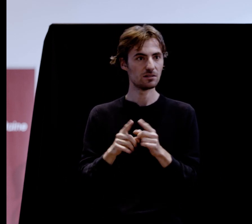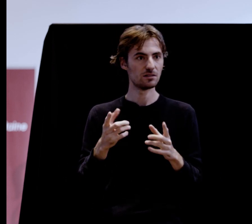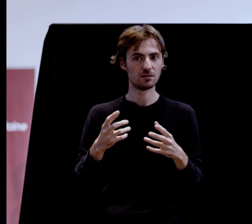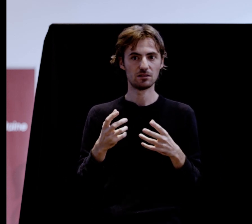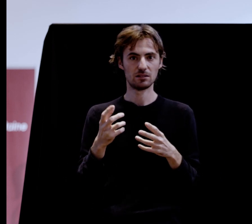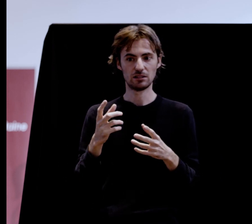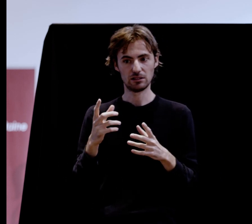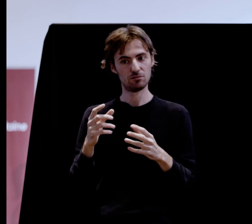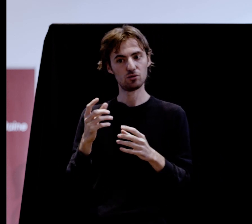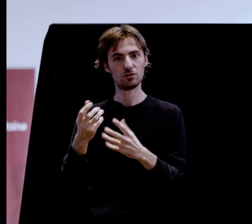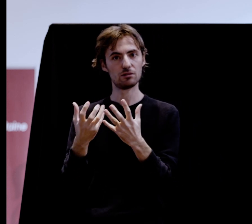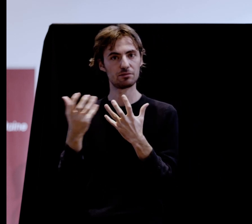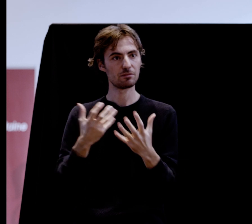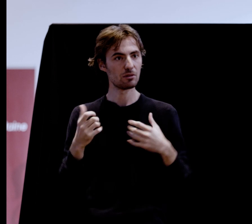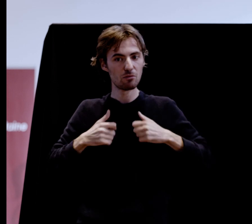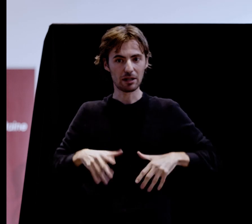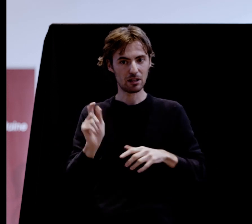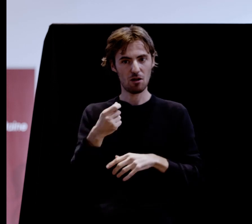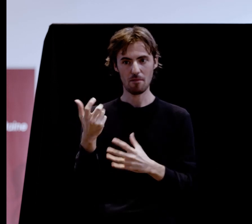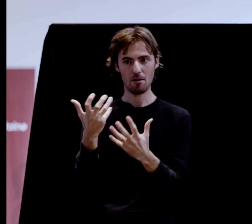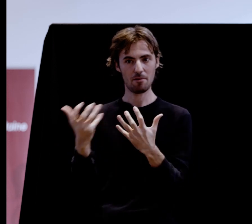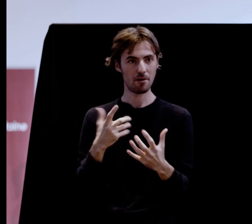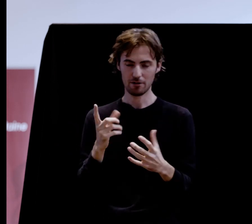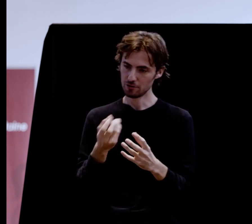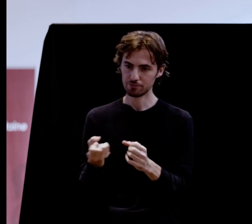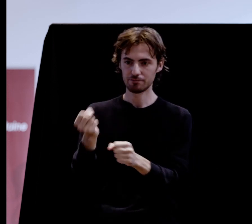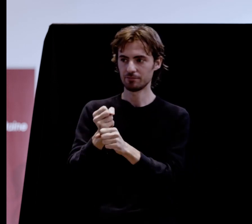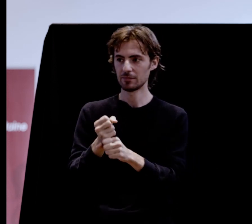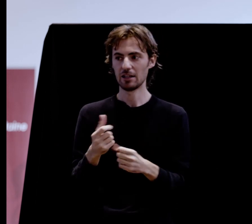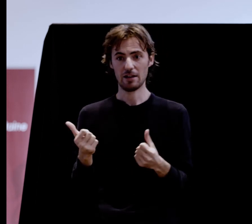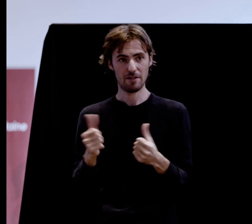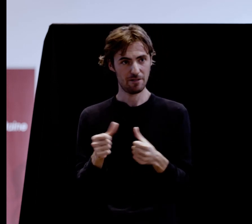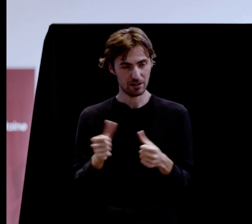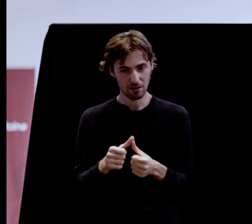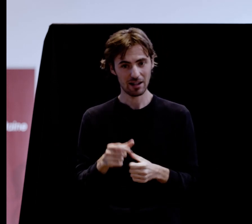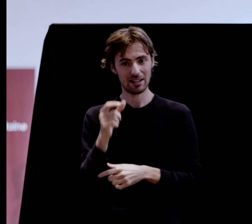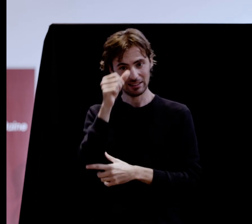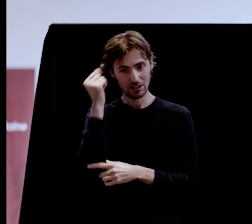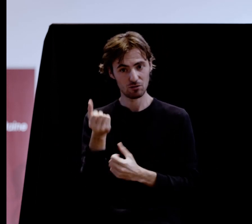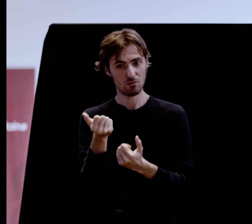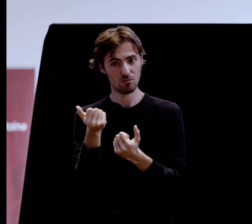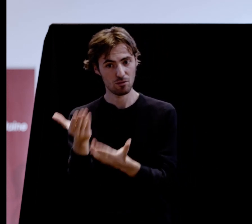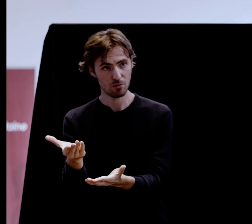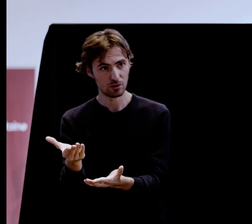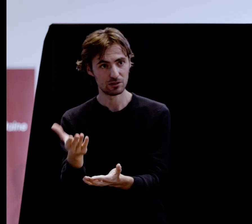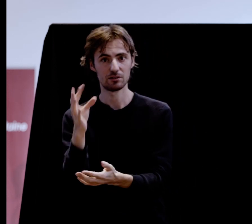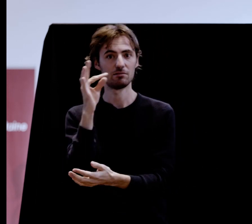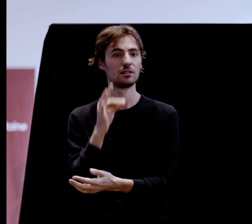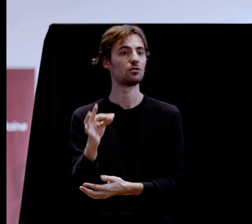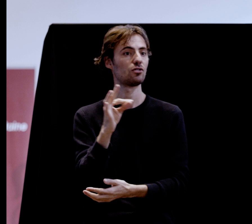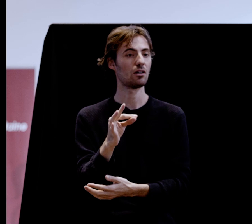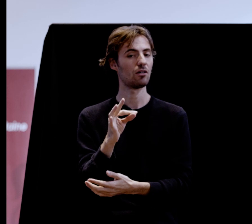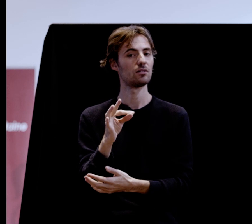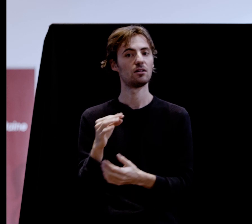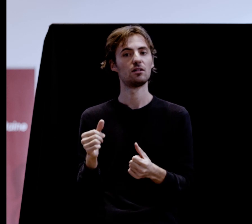des signes pubertaires. Habituellement, chez le garçon, on propose de la testostérone, c'est